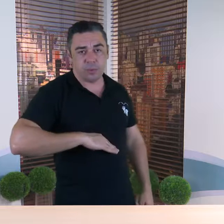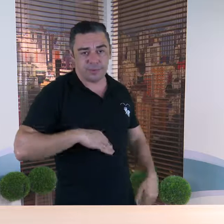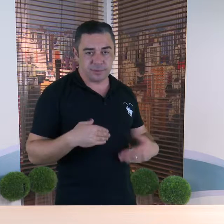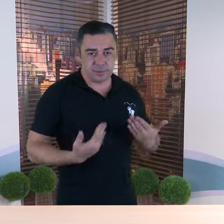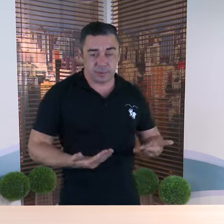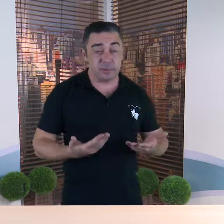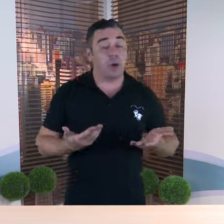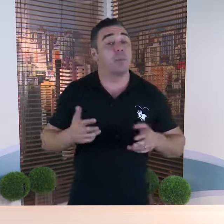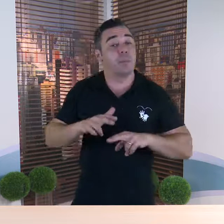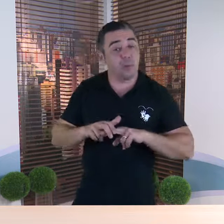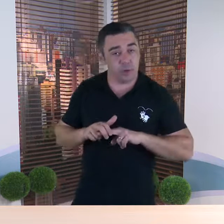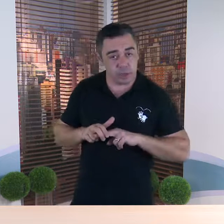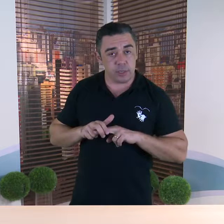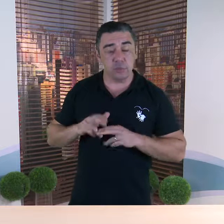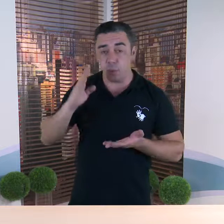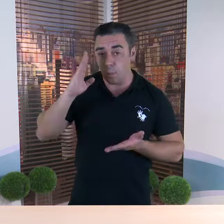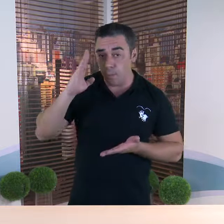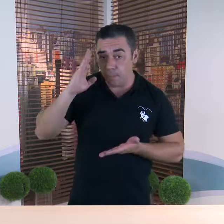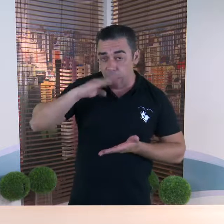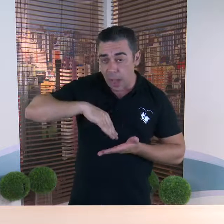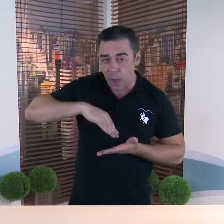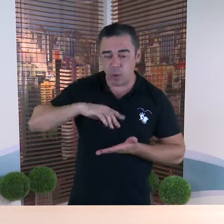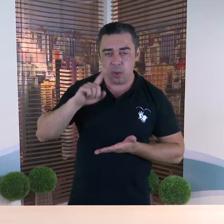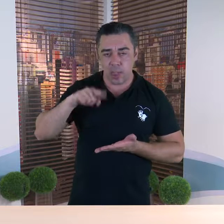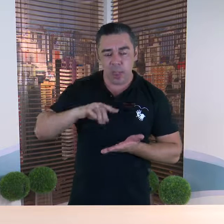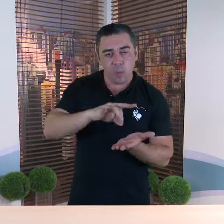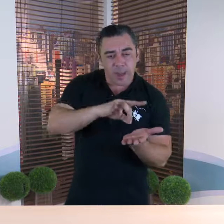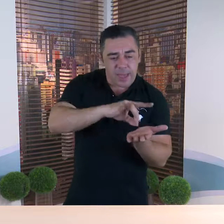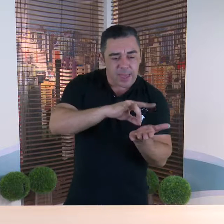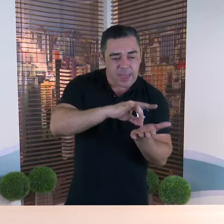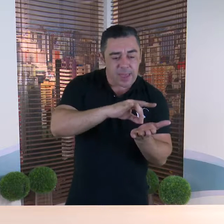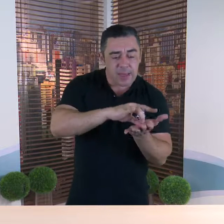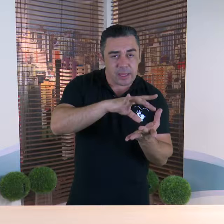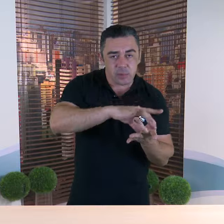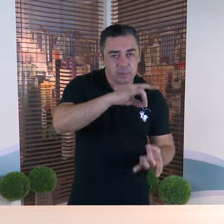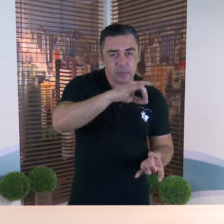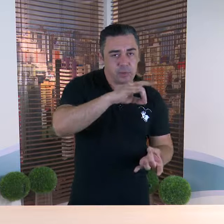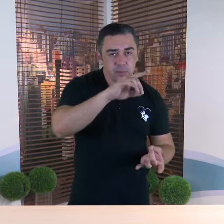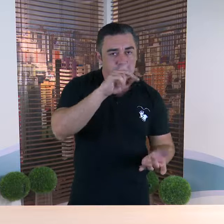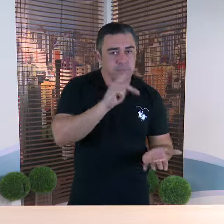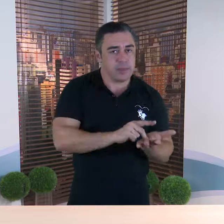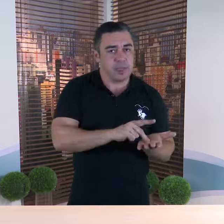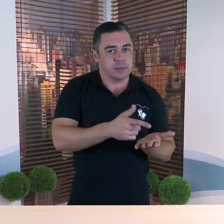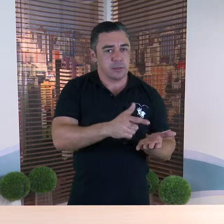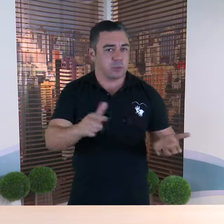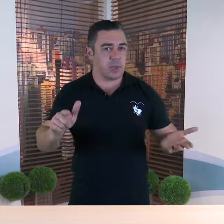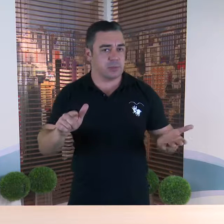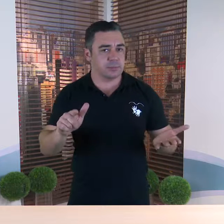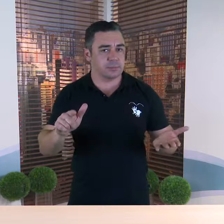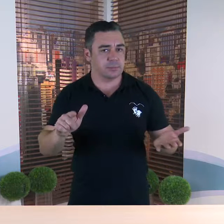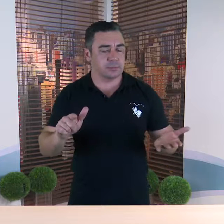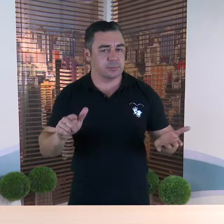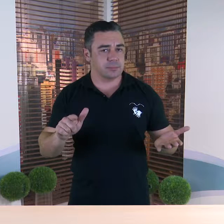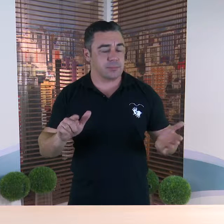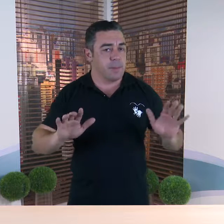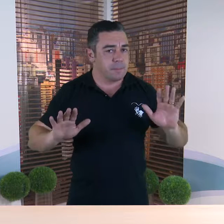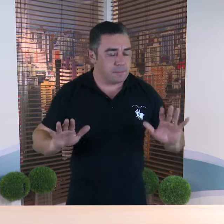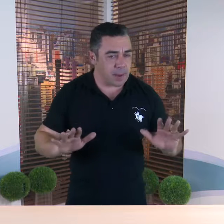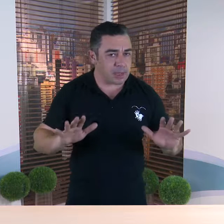mal. O mal, portanto, como realidade espiritual, não existiria. Mas a